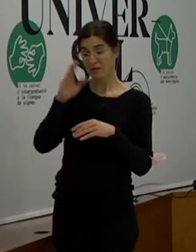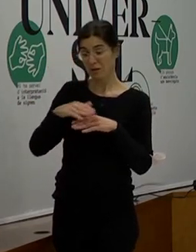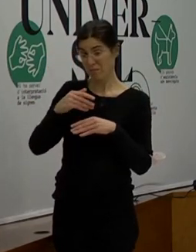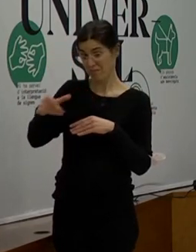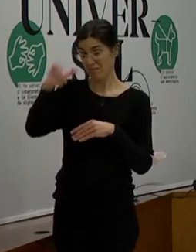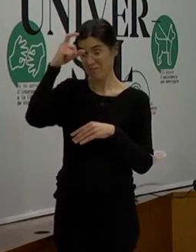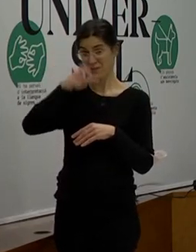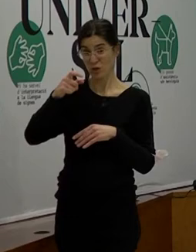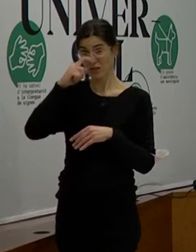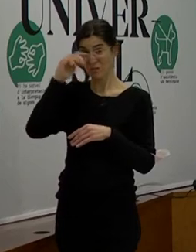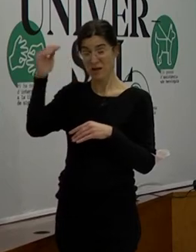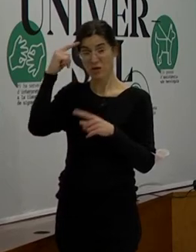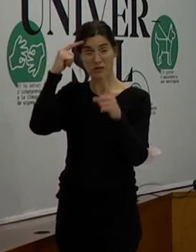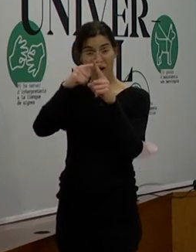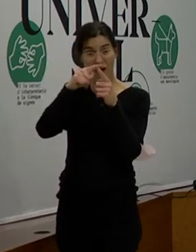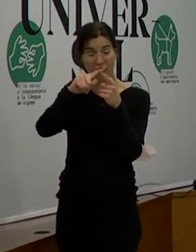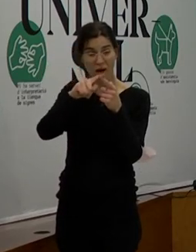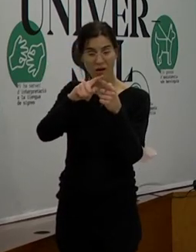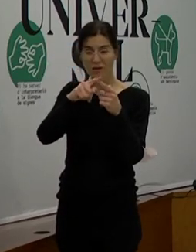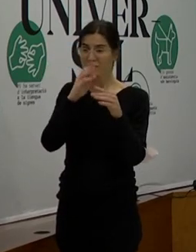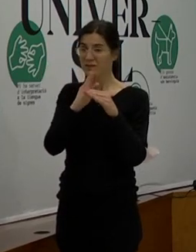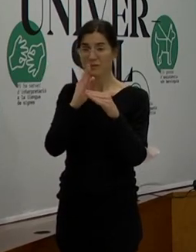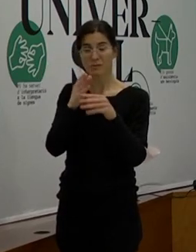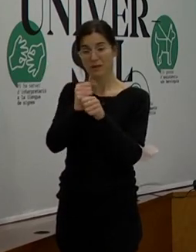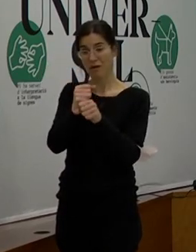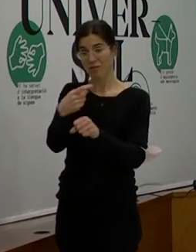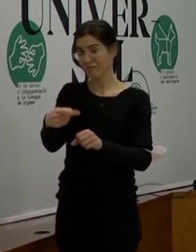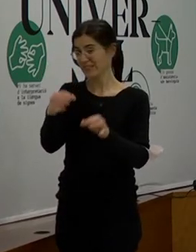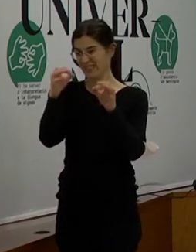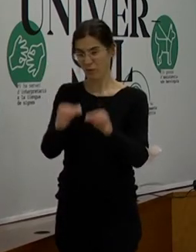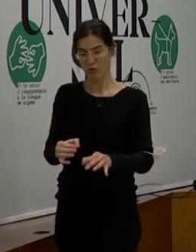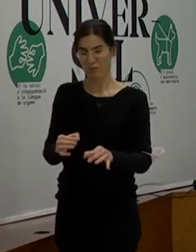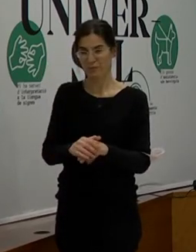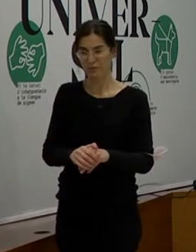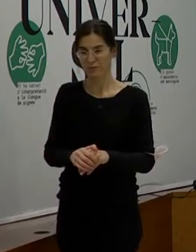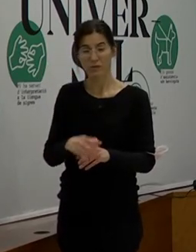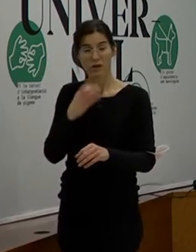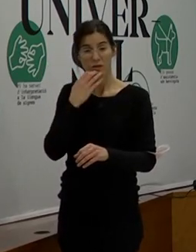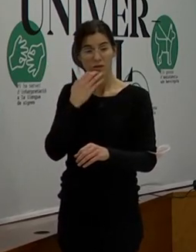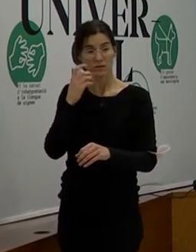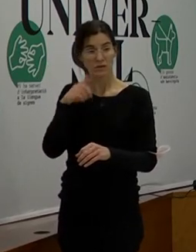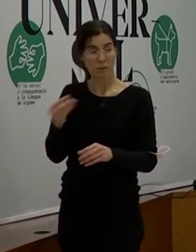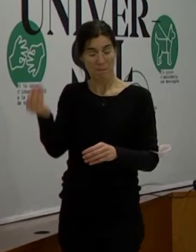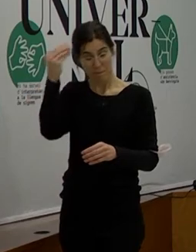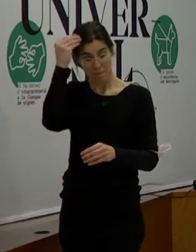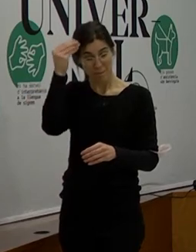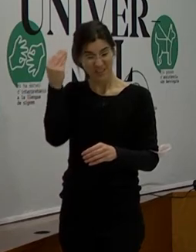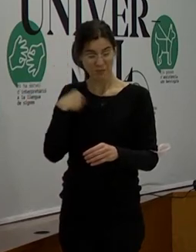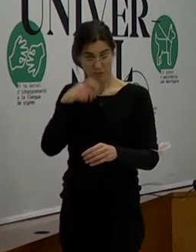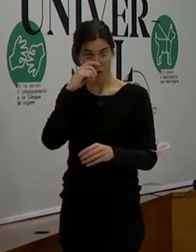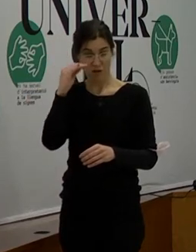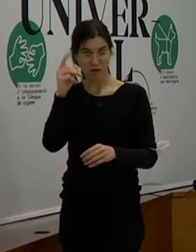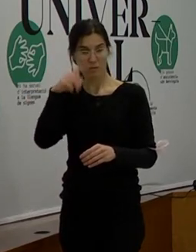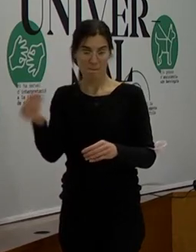gran, sempre tindràs feina. I si a més, al pensar en gent gran, també penses en